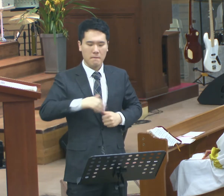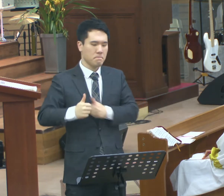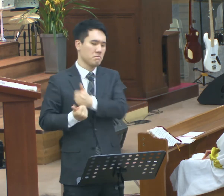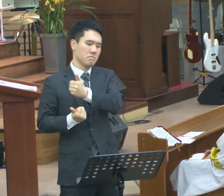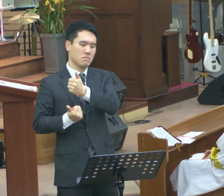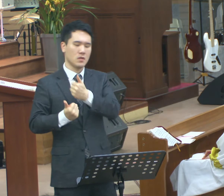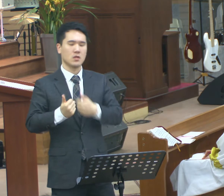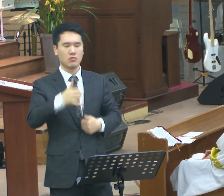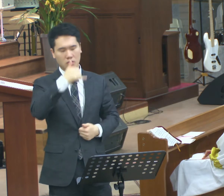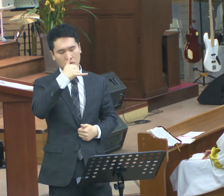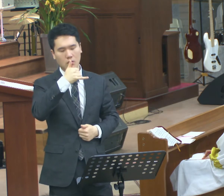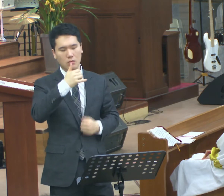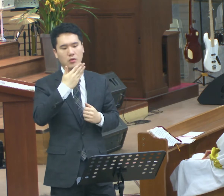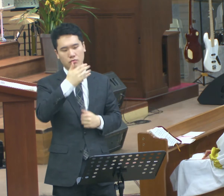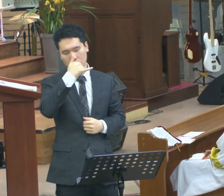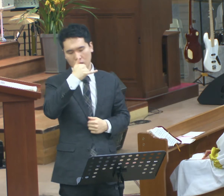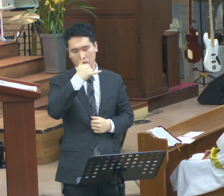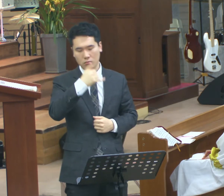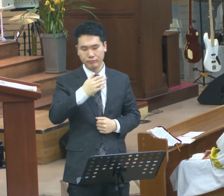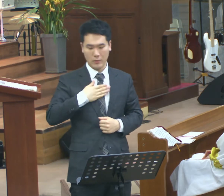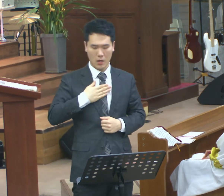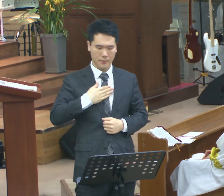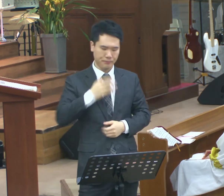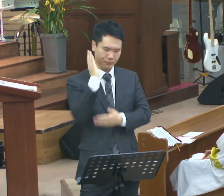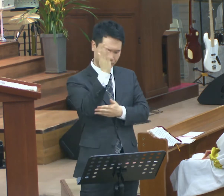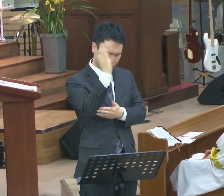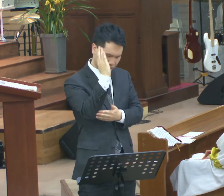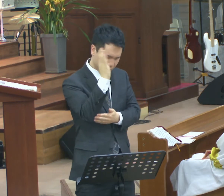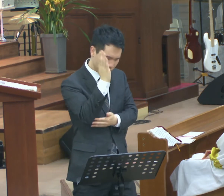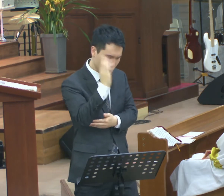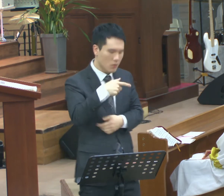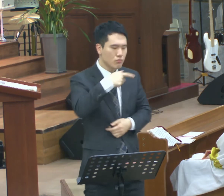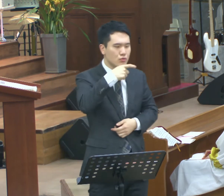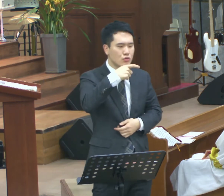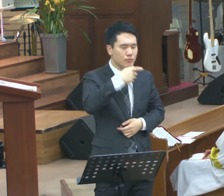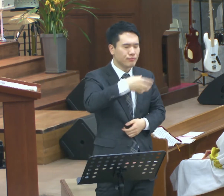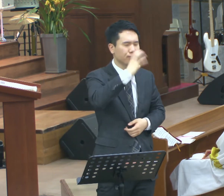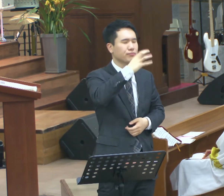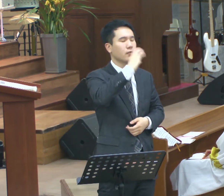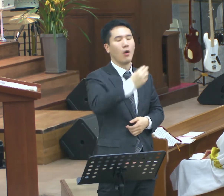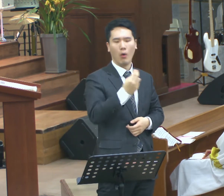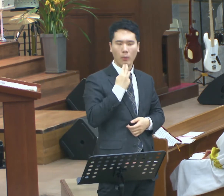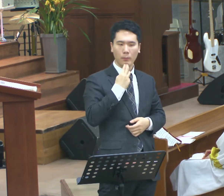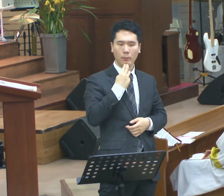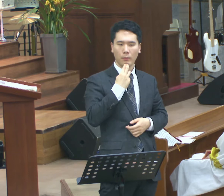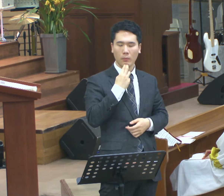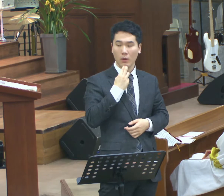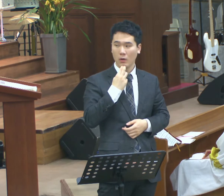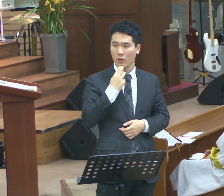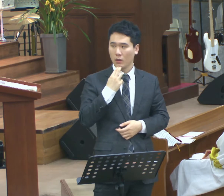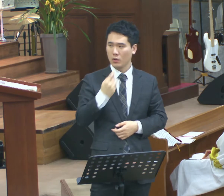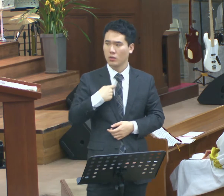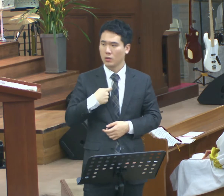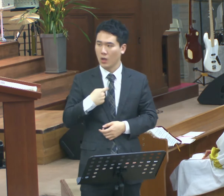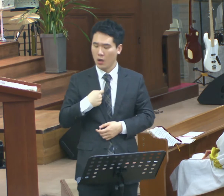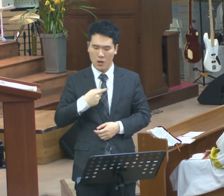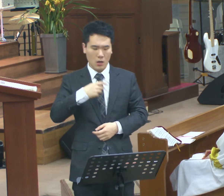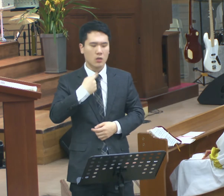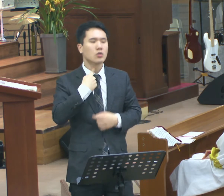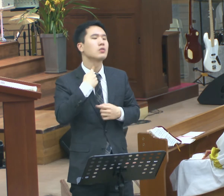먹었어요. 언제까지? 성대 결절이 올 때까지. 그래서 저는 성대가 제가 굉장히 강한 사람인 줄 알았어요. 근데